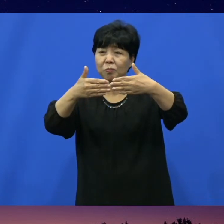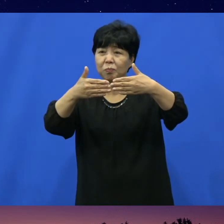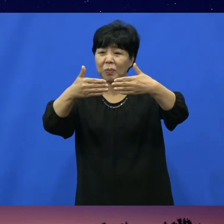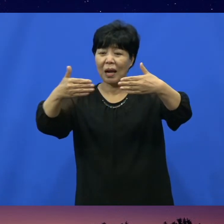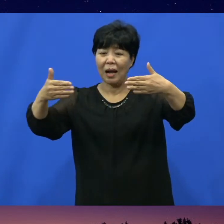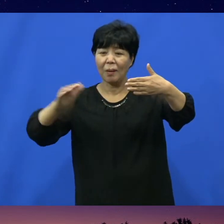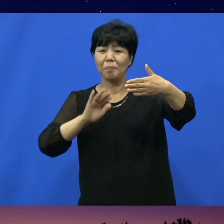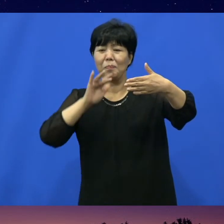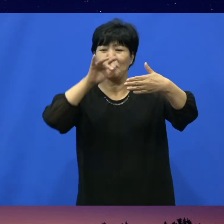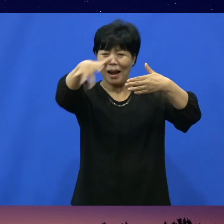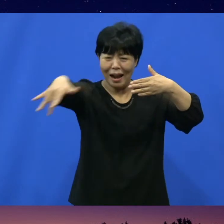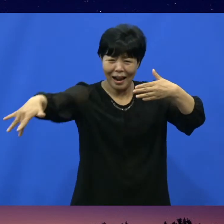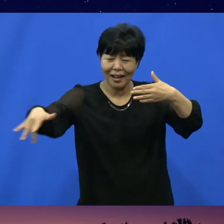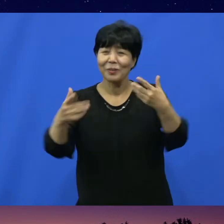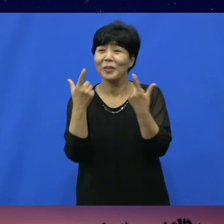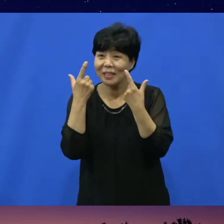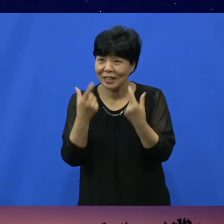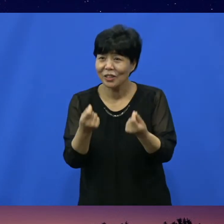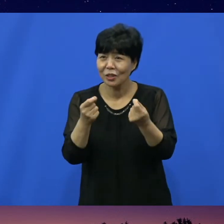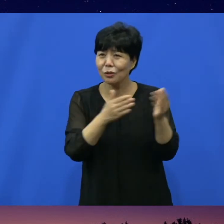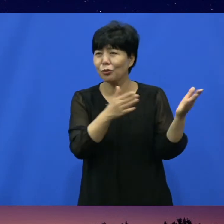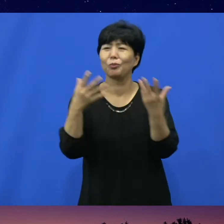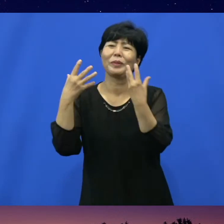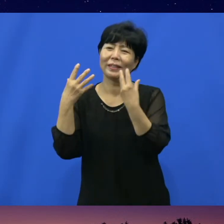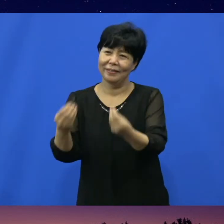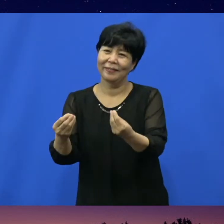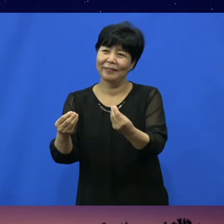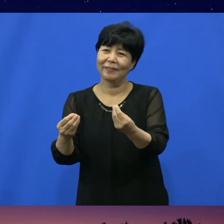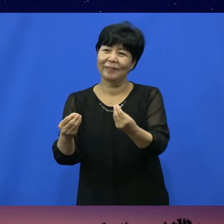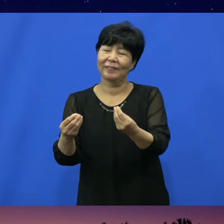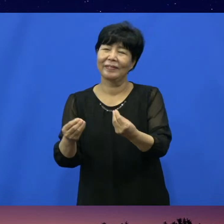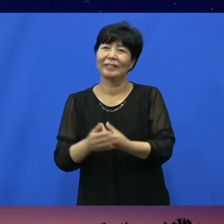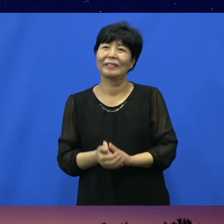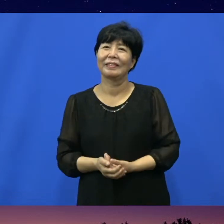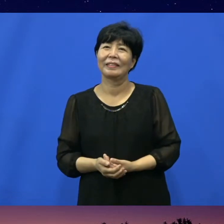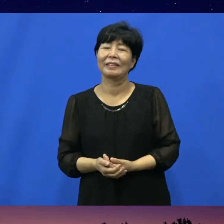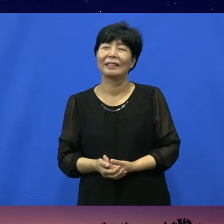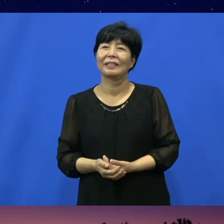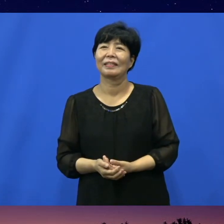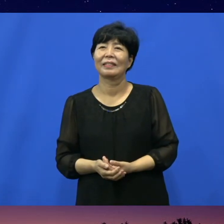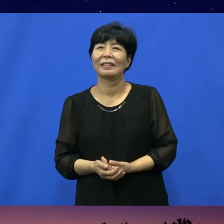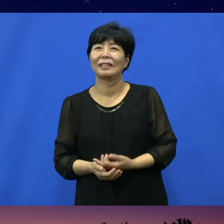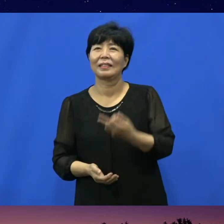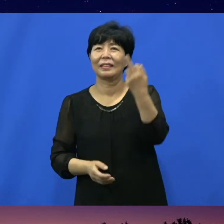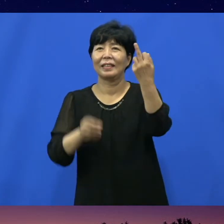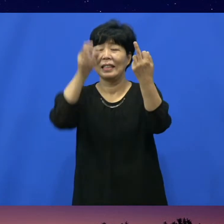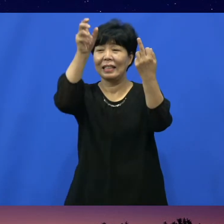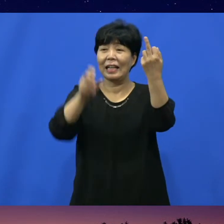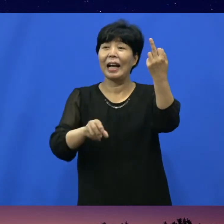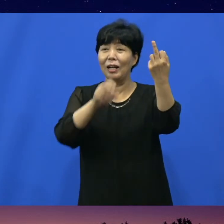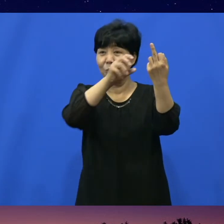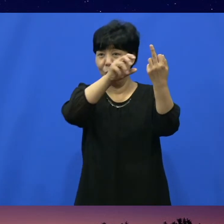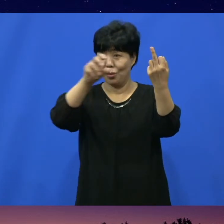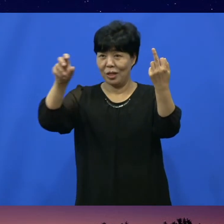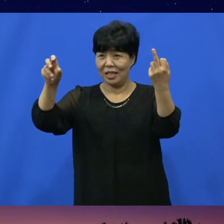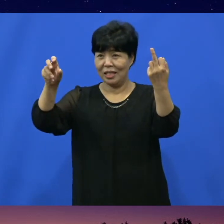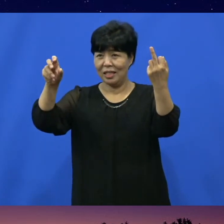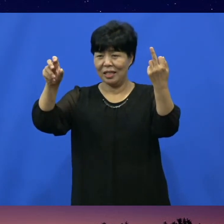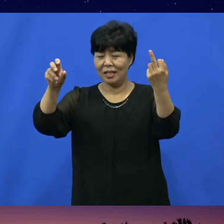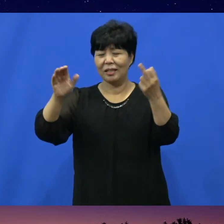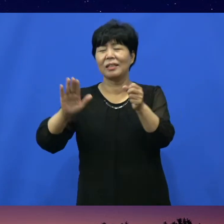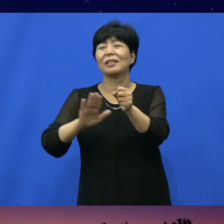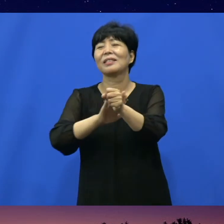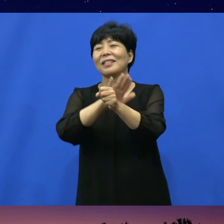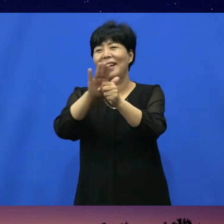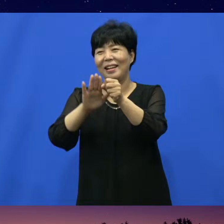있어요. 갈보리 언덕에서 이미 하나님의 사랑은 복물처럼 우리에게 범람할 정도로 내